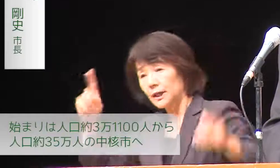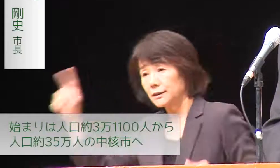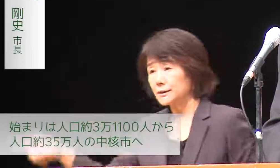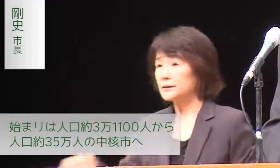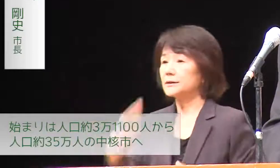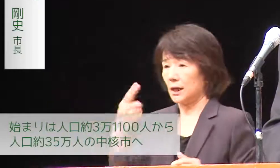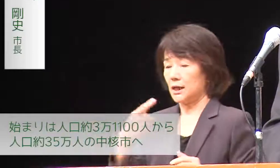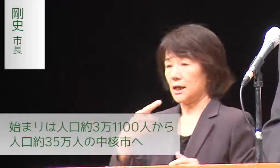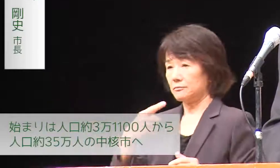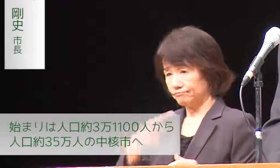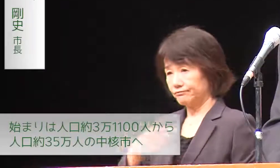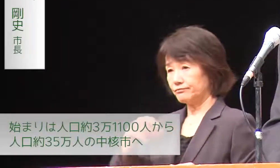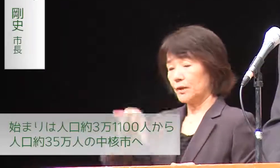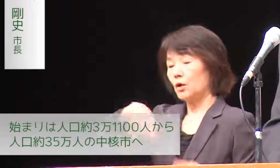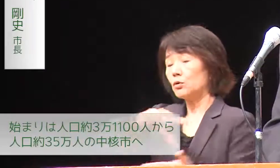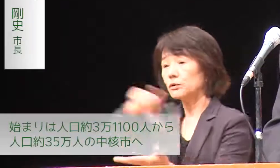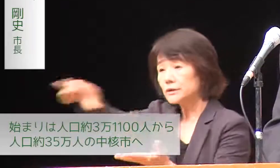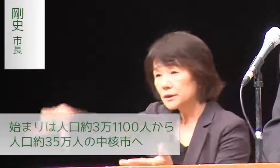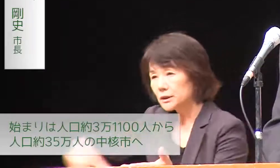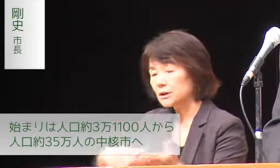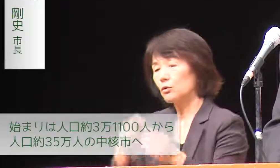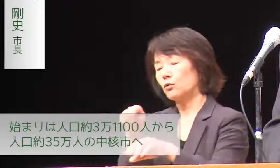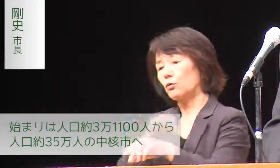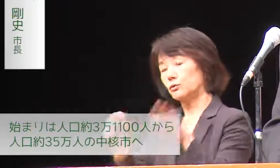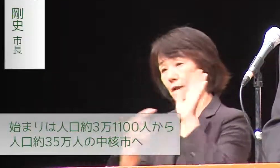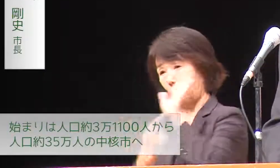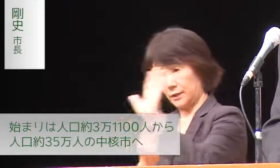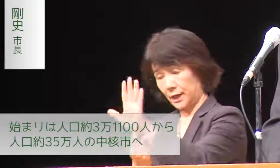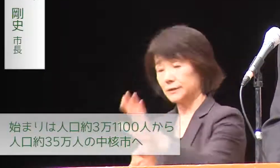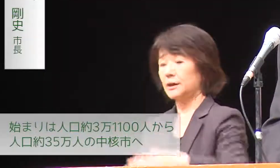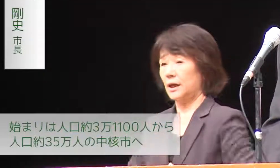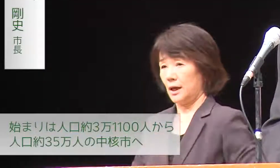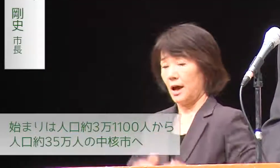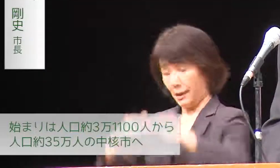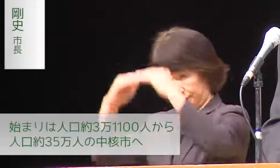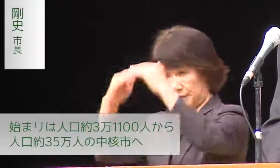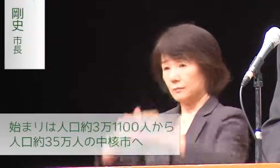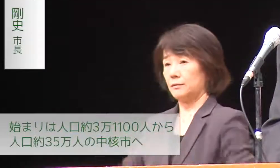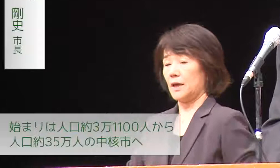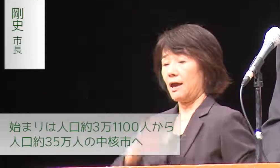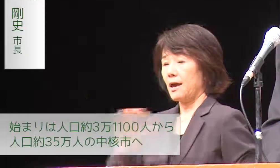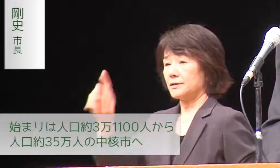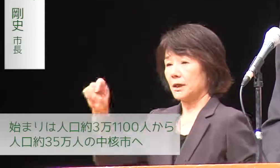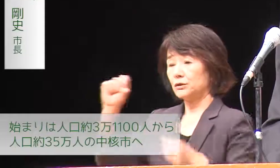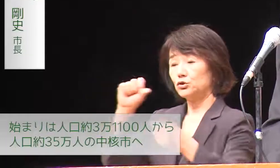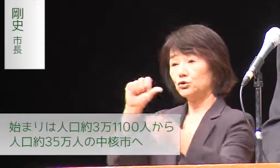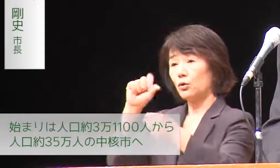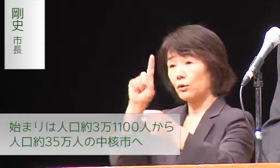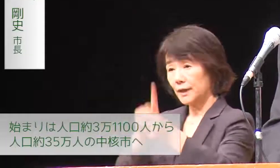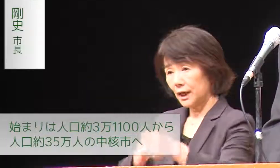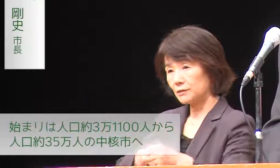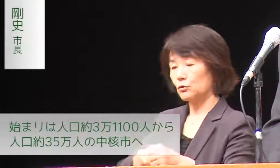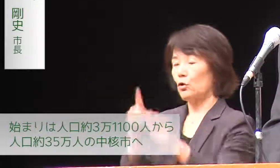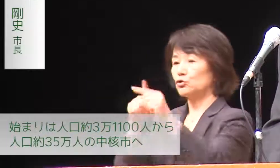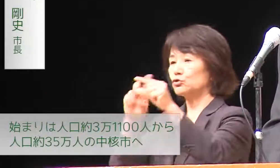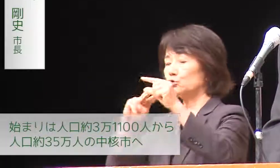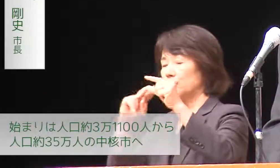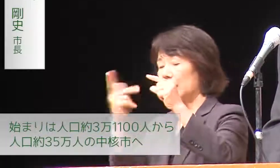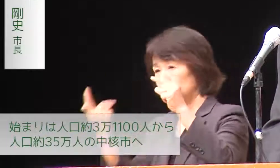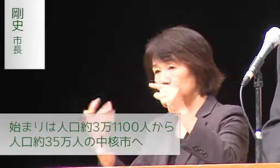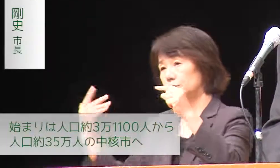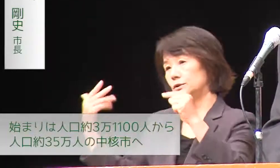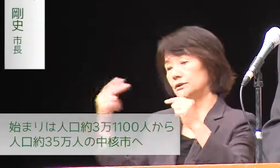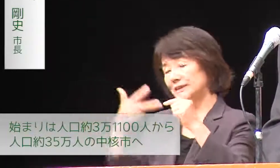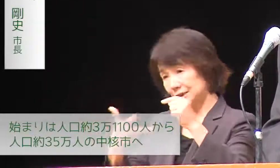や地理的な特性を生かして発展を続け、平成15年4月には中核市への移行を果た